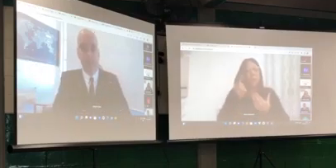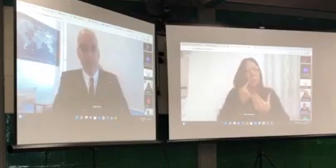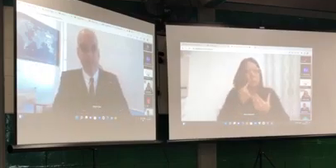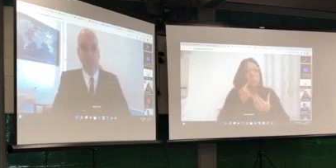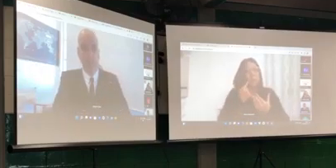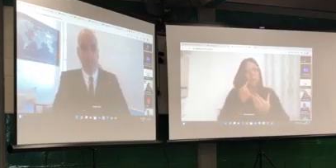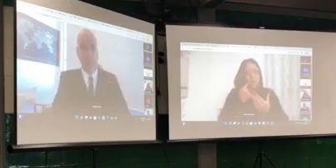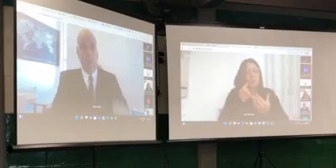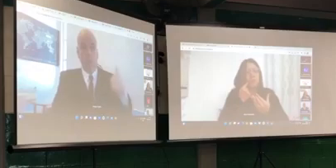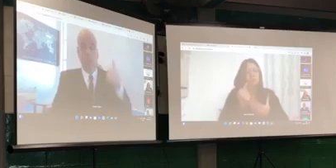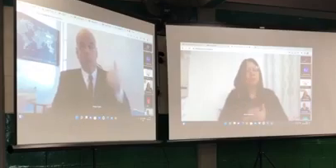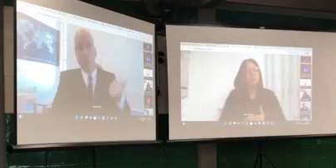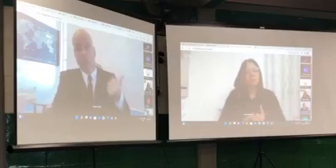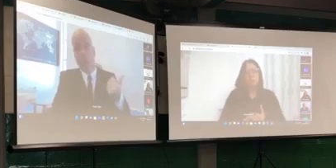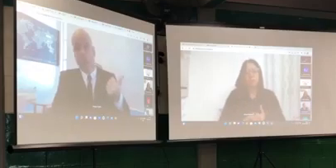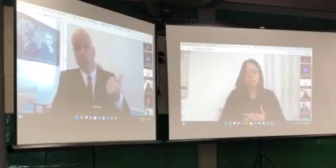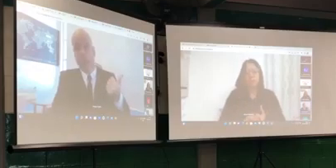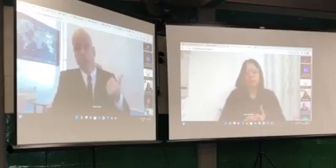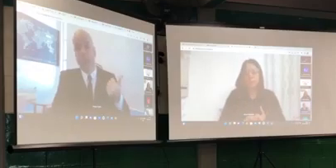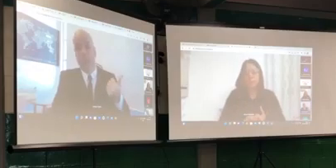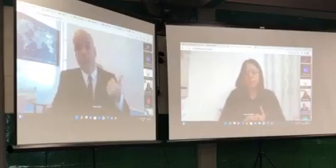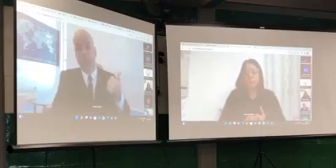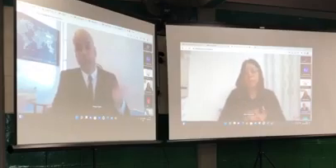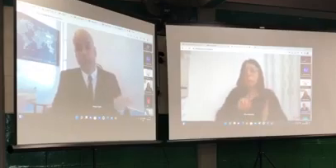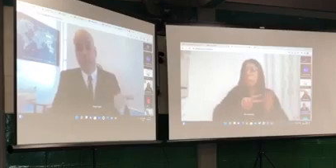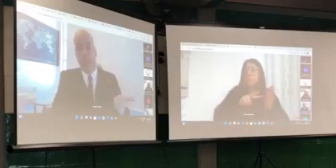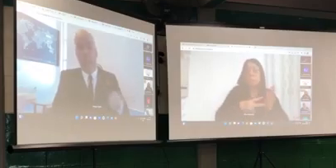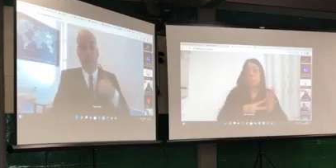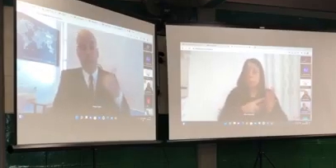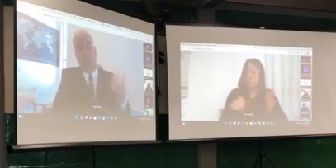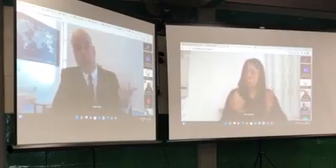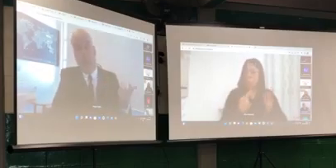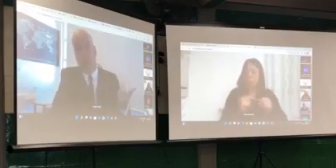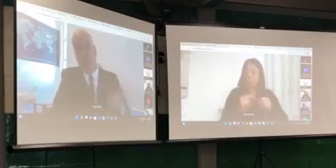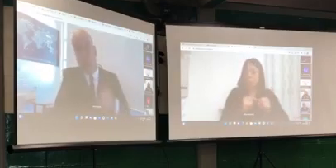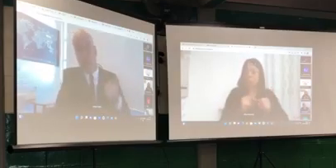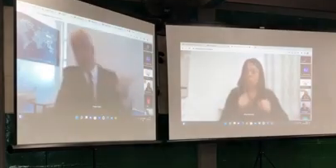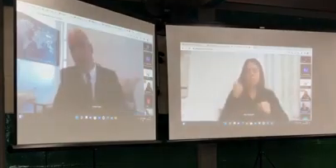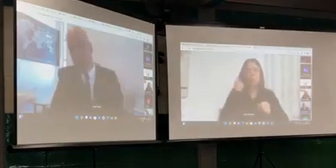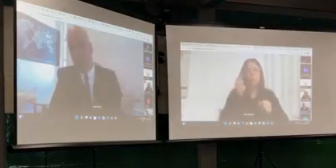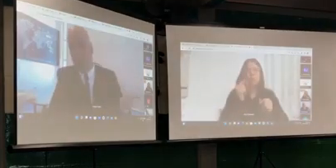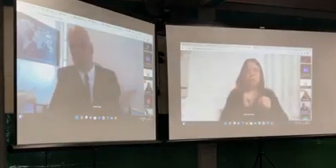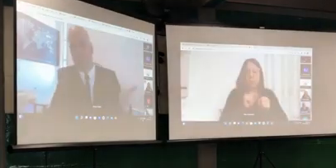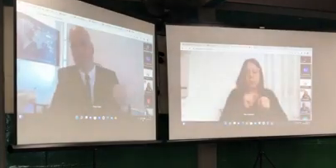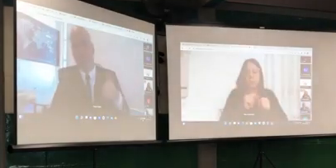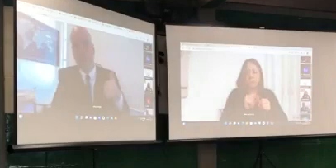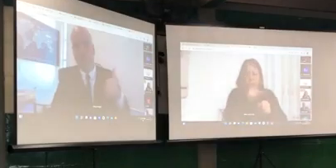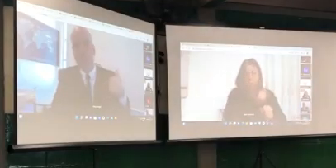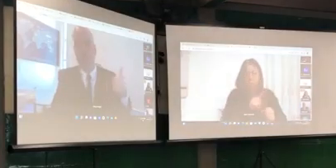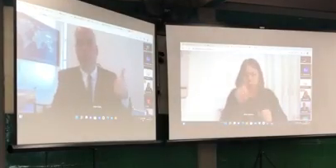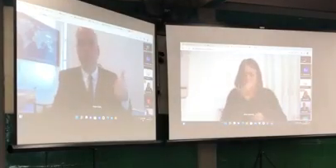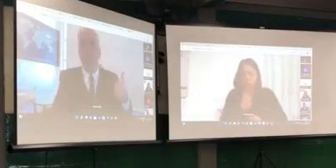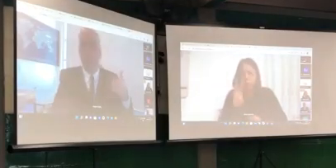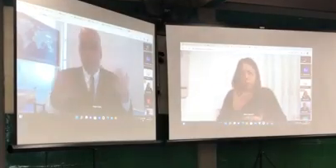Né? Ou seja, como é que a gente faz? Como é que o surdo faz? O surdo vai a show? Né? Claro